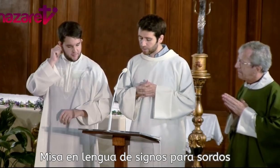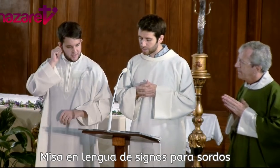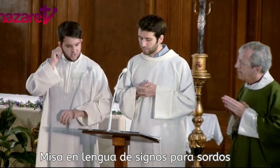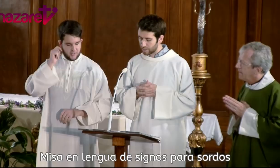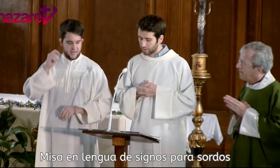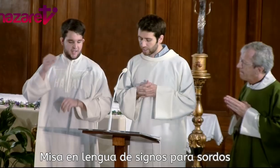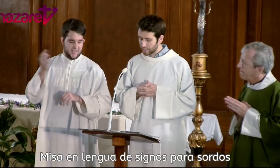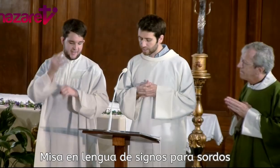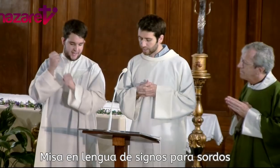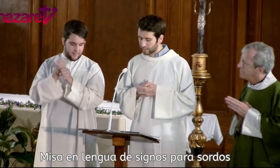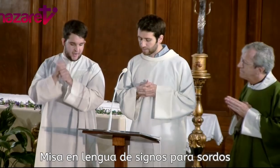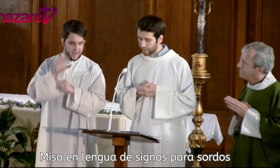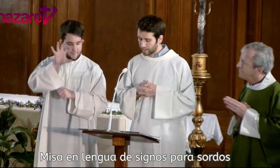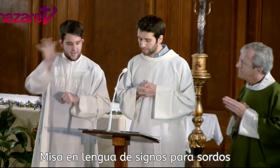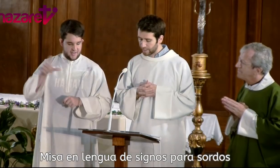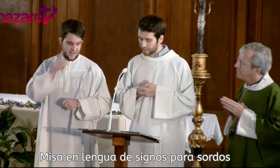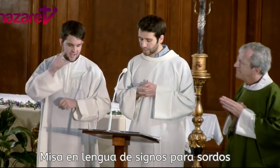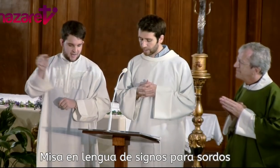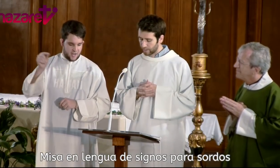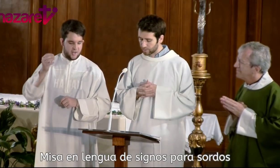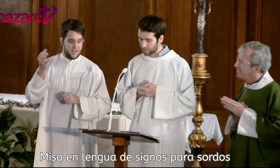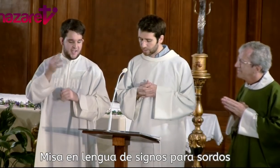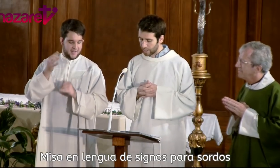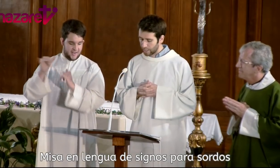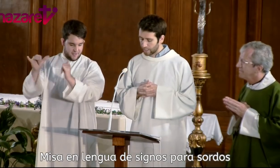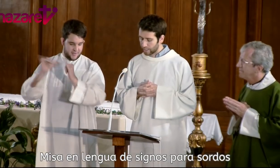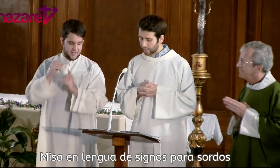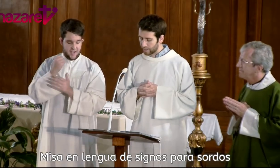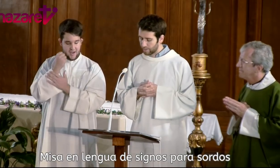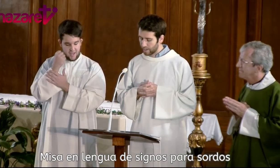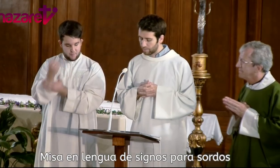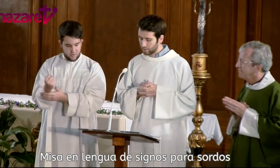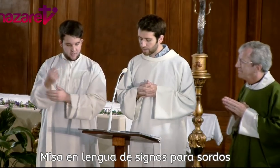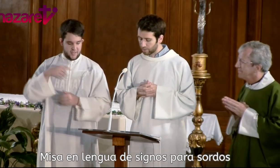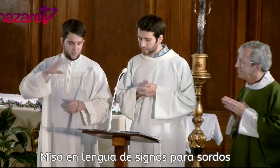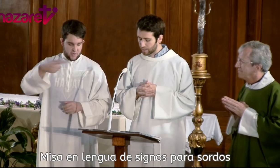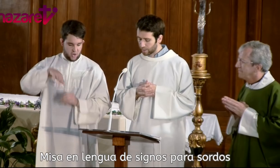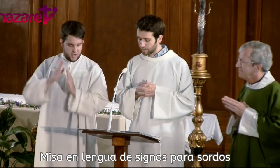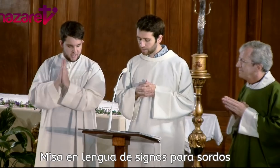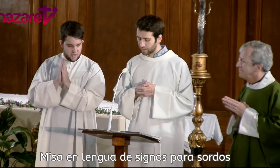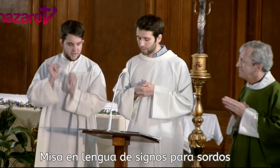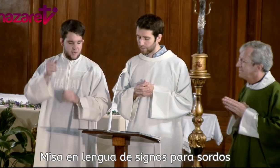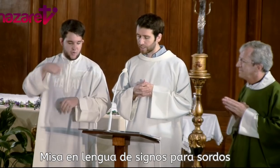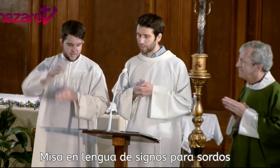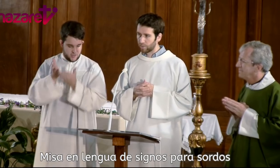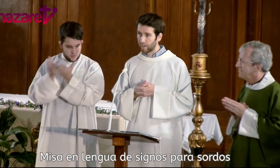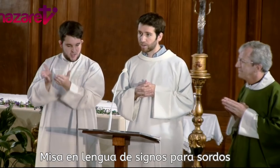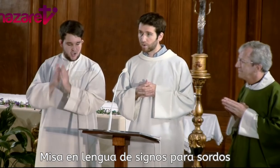y misioneras que trabajan en países lejanos, que reciban el apoyo de nuestra oración y nuestra ayuda.